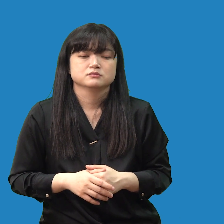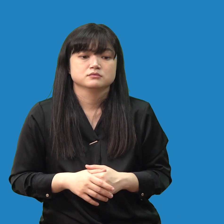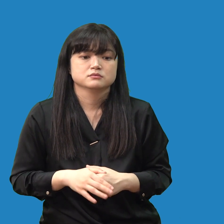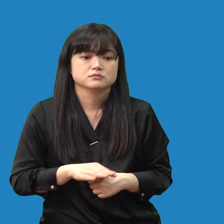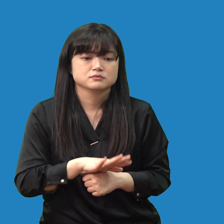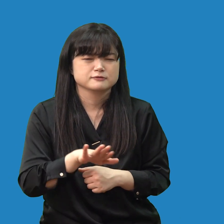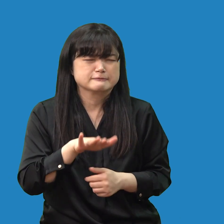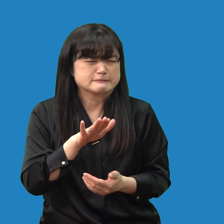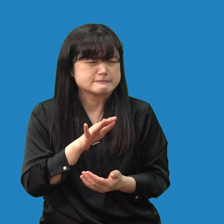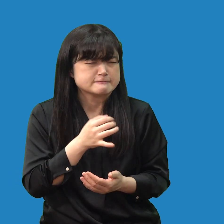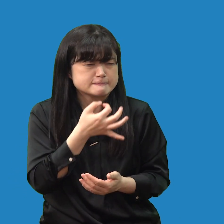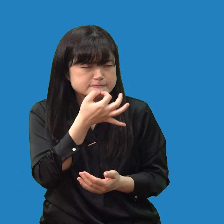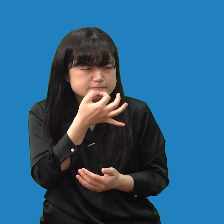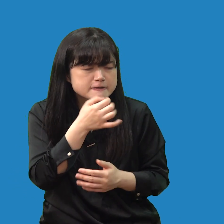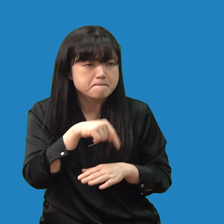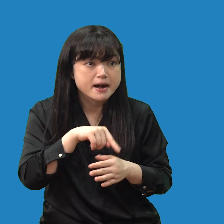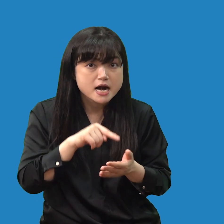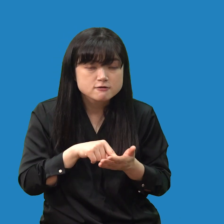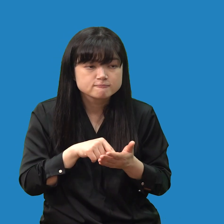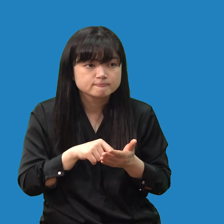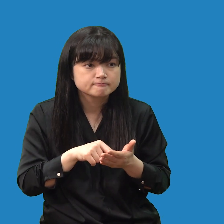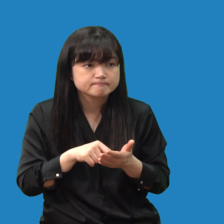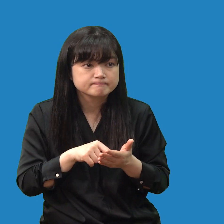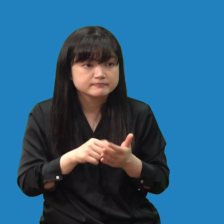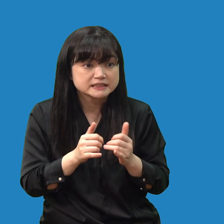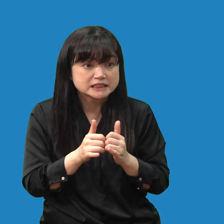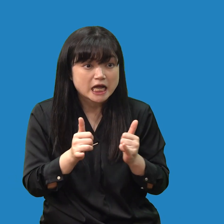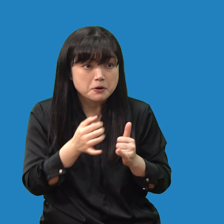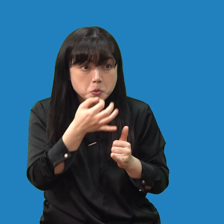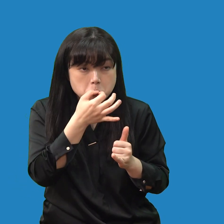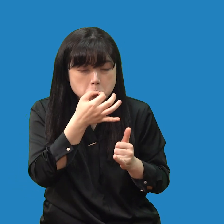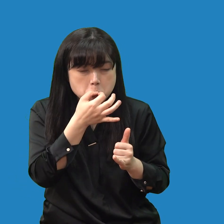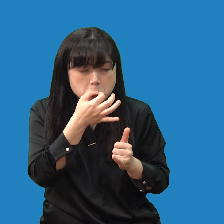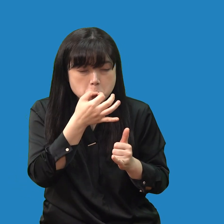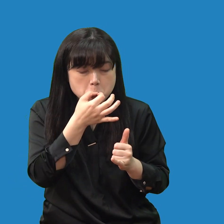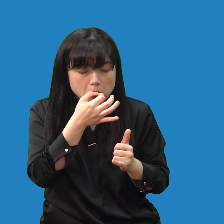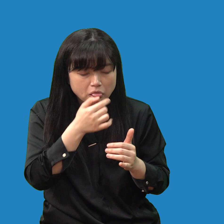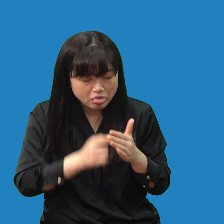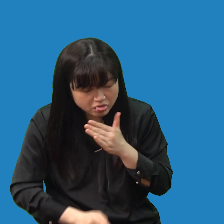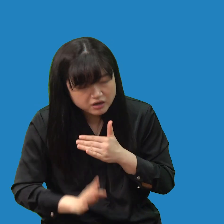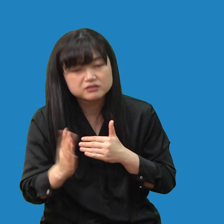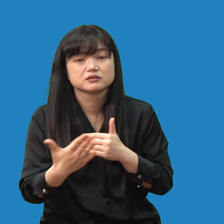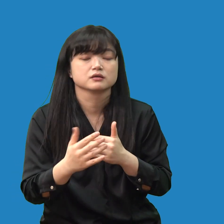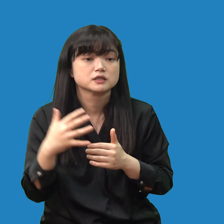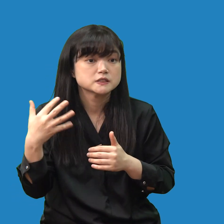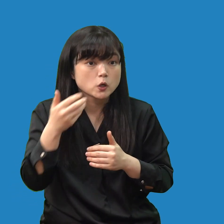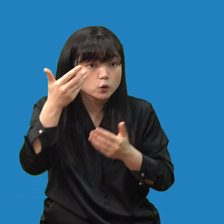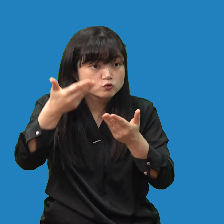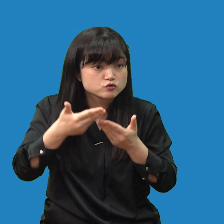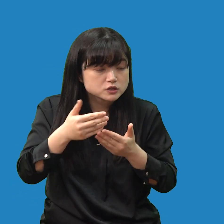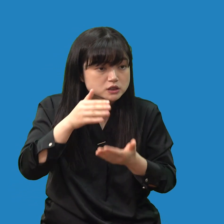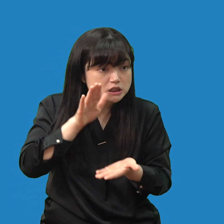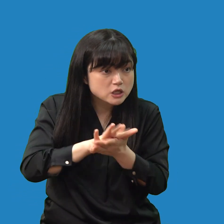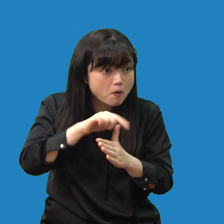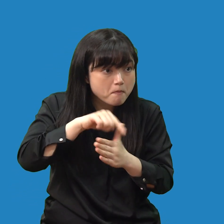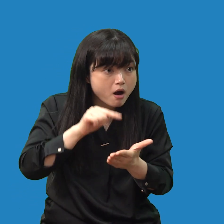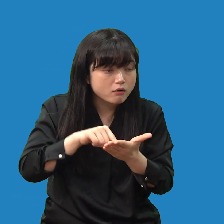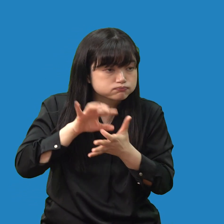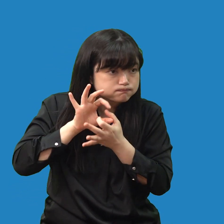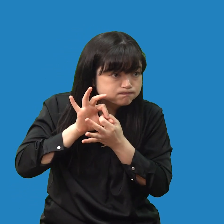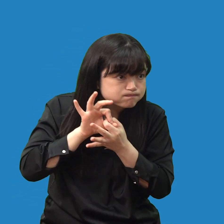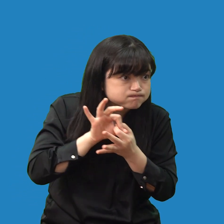우리가 자기 야망에서 비롯된 인간적 열정은 금방 식습니다. 하지만 성령께서 부어주시는 열정 식지